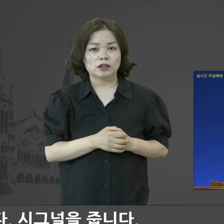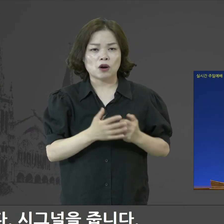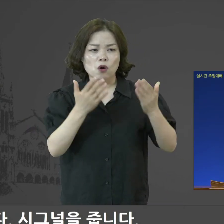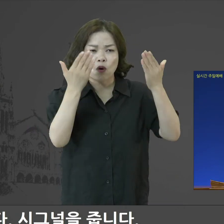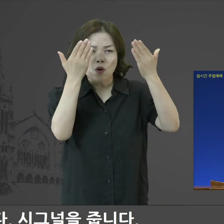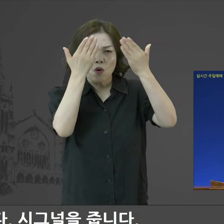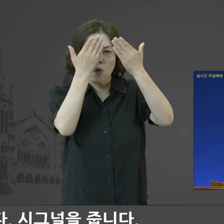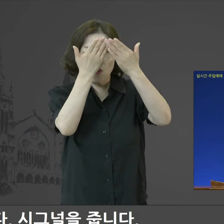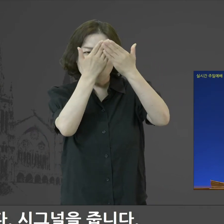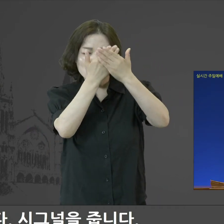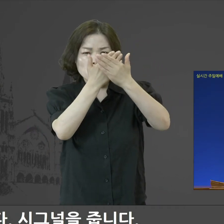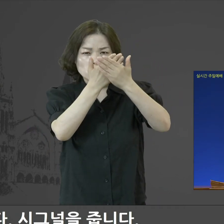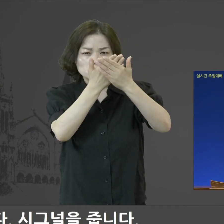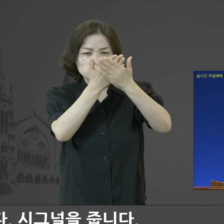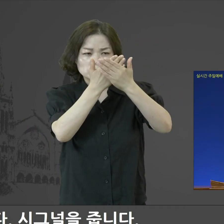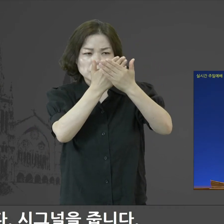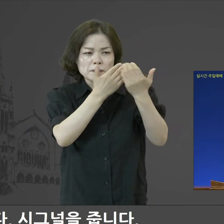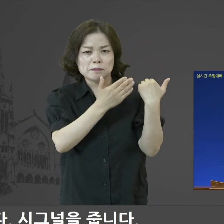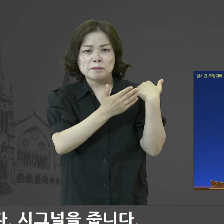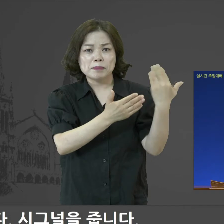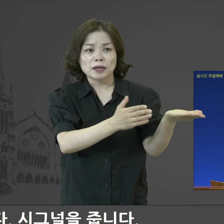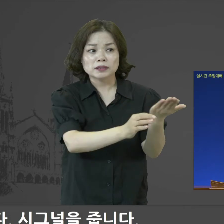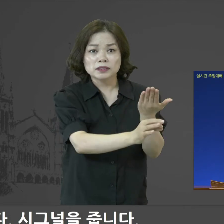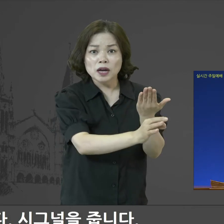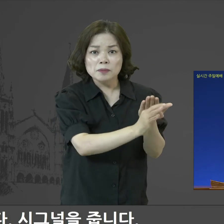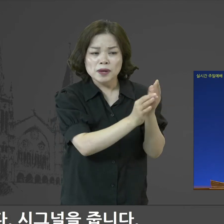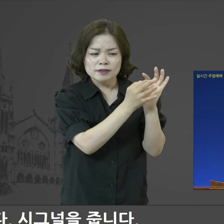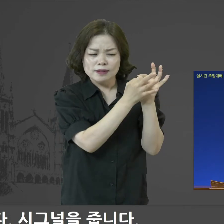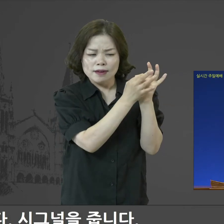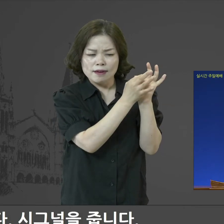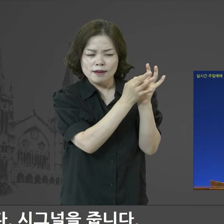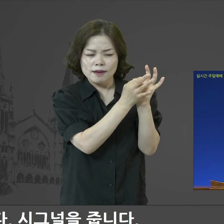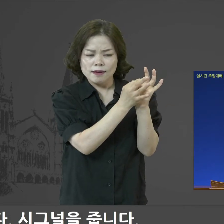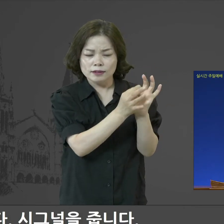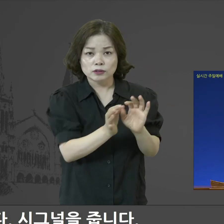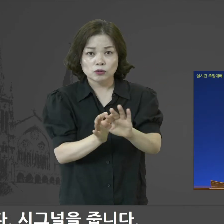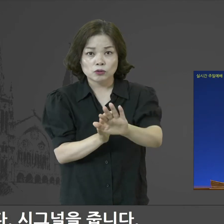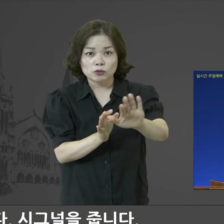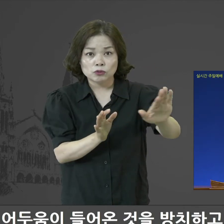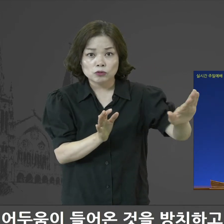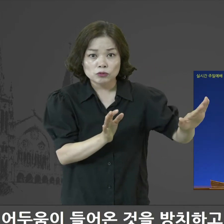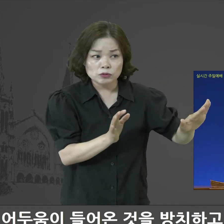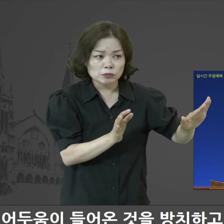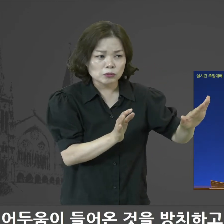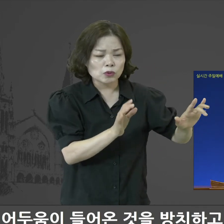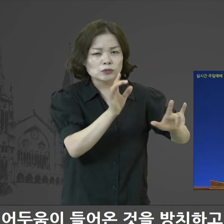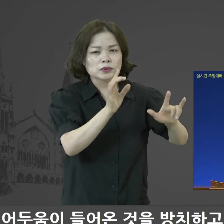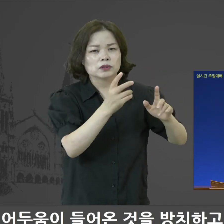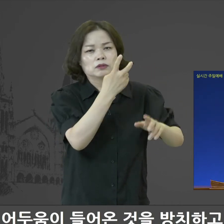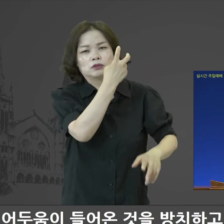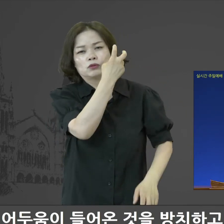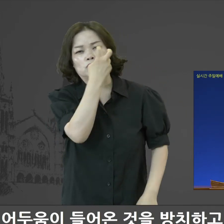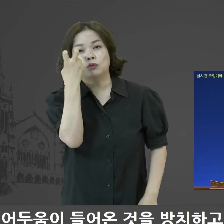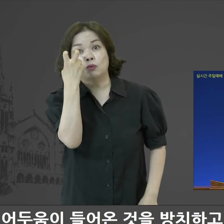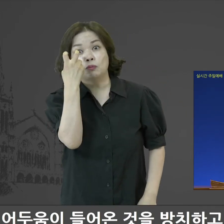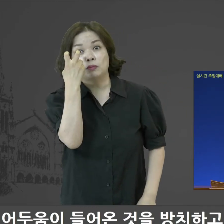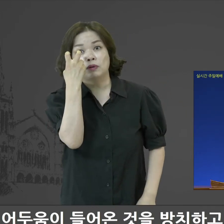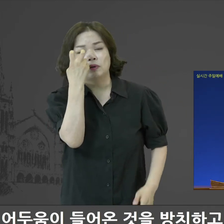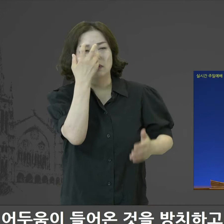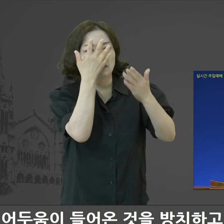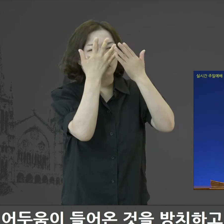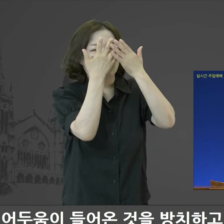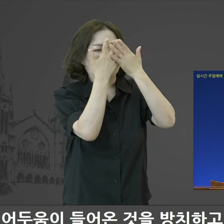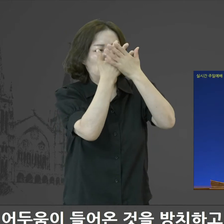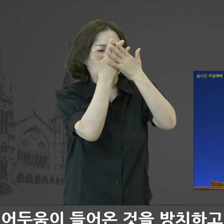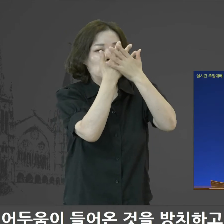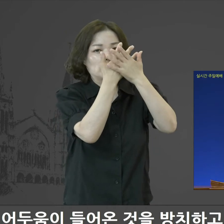어두움이 들어오는 것을 방치하고 있으면 그것이 계속 우리에게 현상이 되어서 총명이